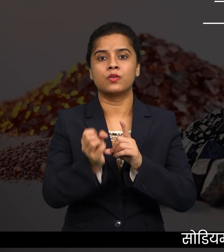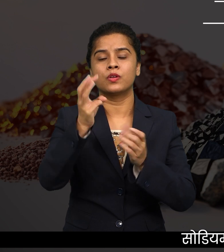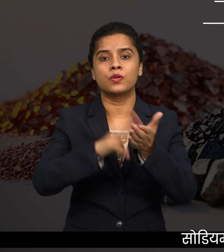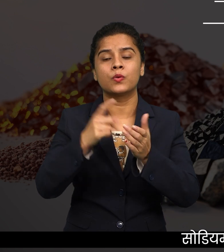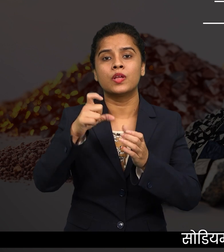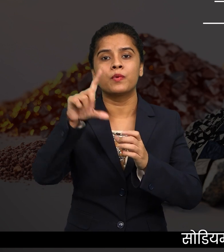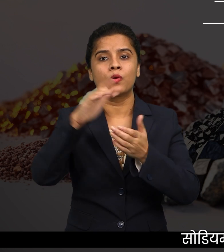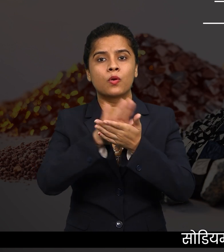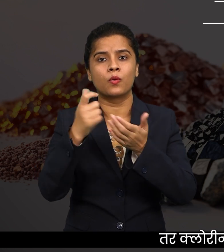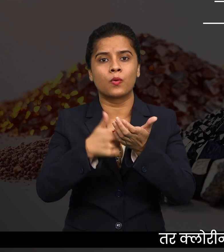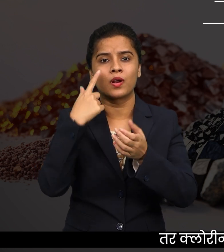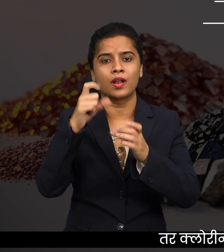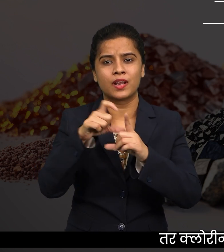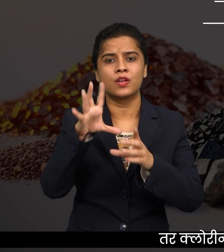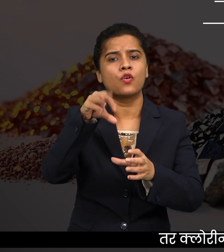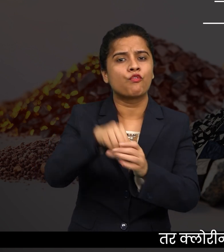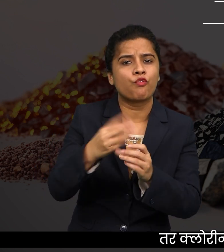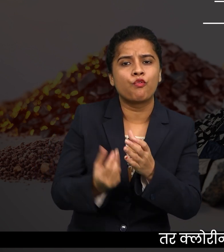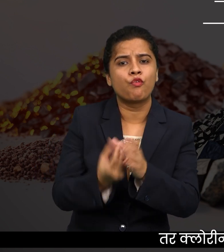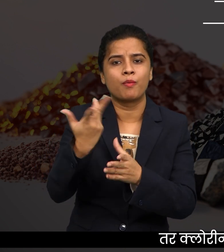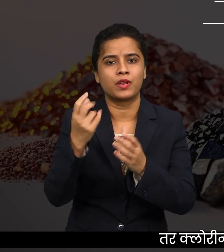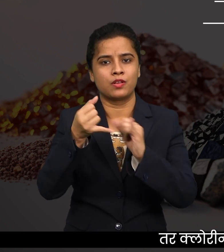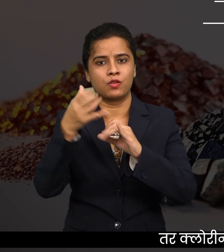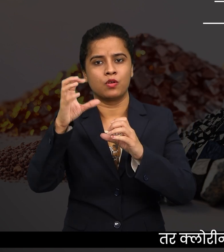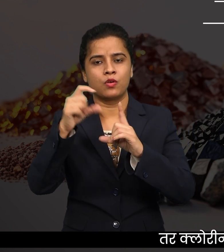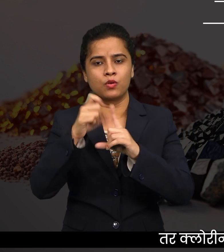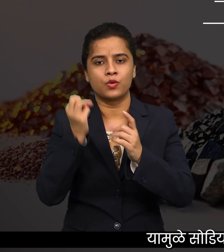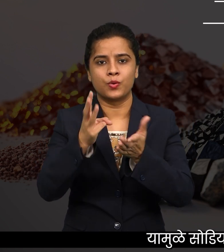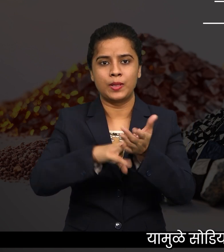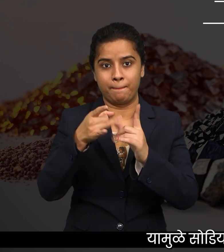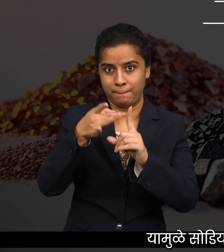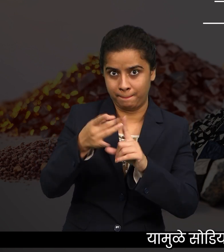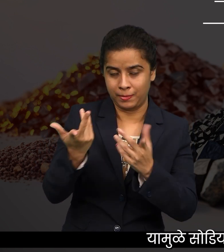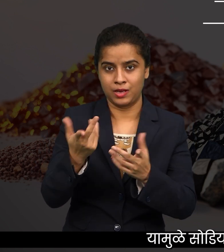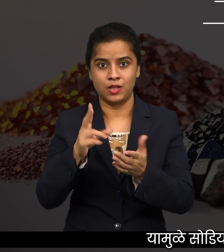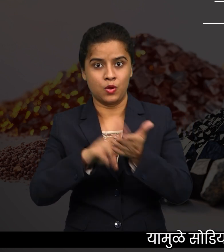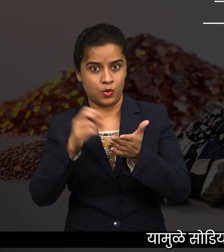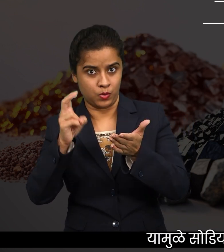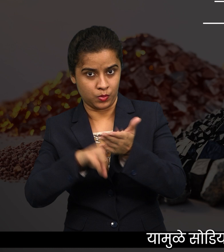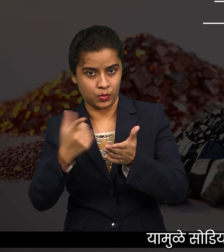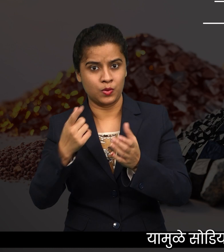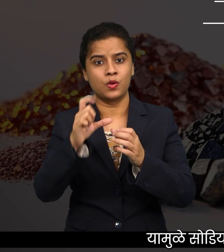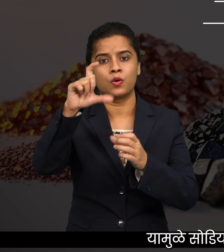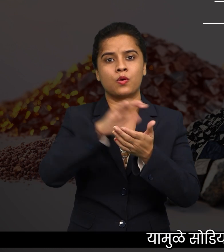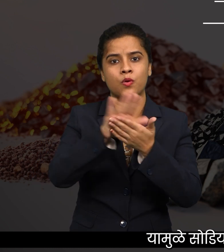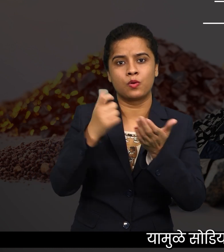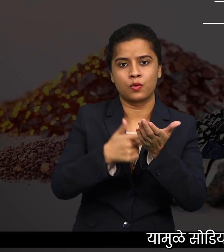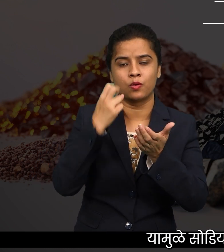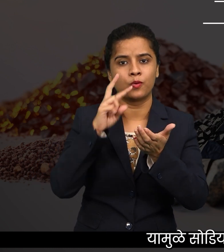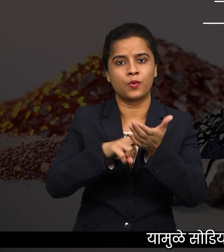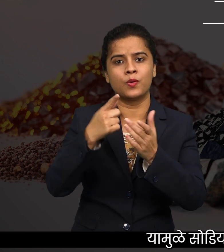सोडियम धातू एक इलेक्ट्रॉन देतो तर क्लोरीन अशधातू एक इलेक्ट्रॉन घेतो. यामुळे सोडियम क्लोराईड NaCl तयार होते.